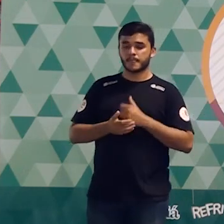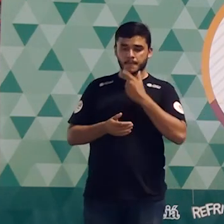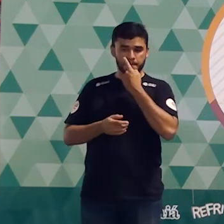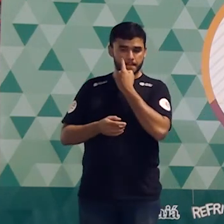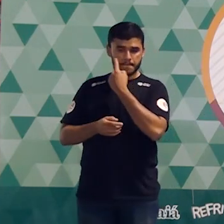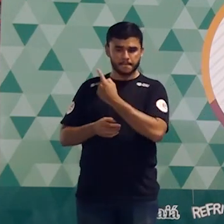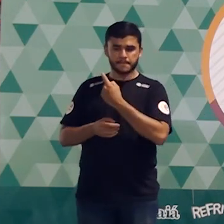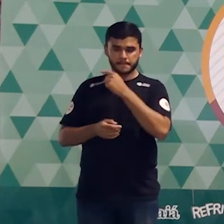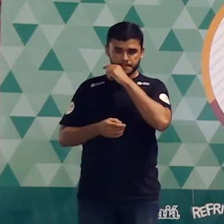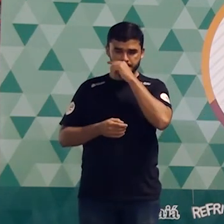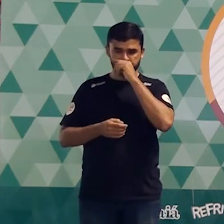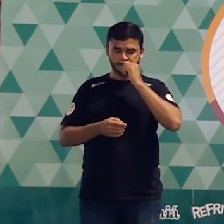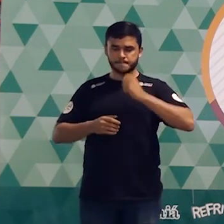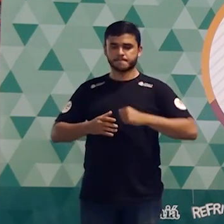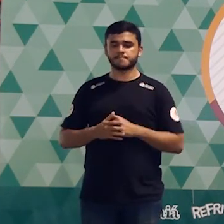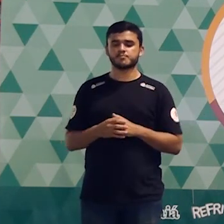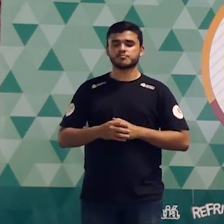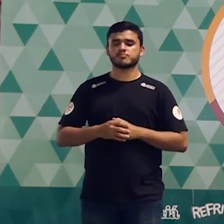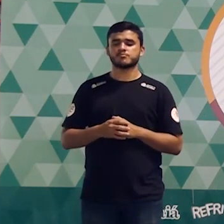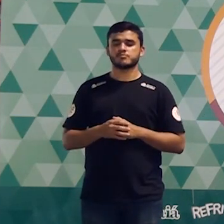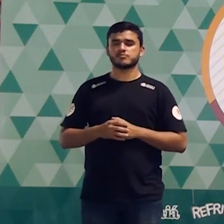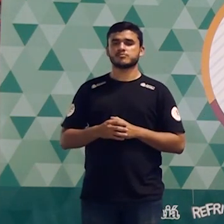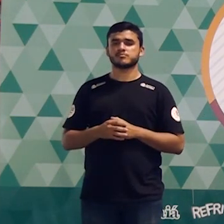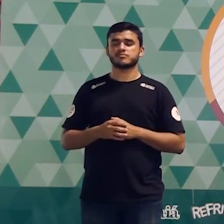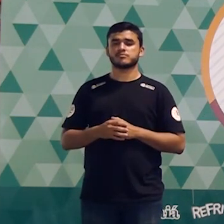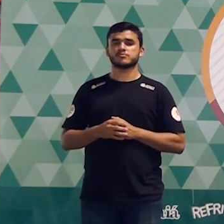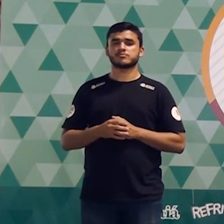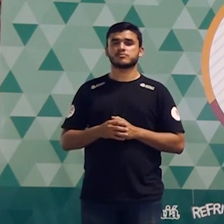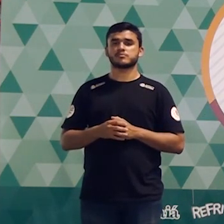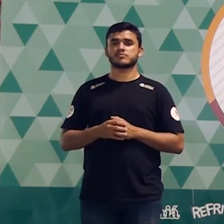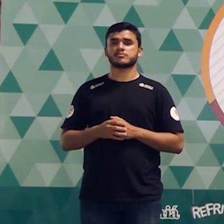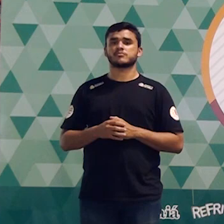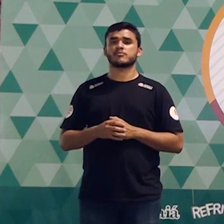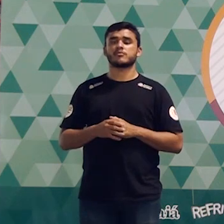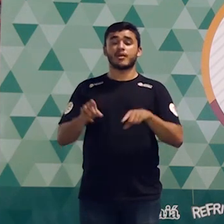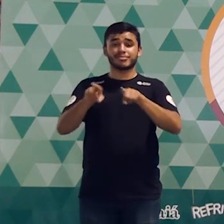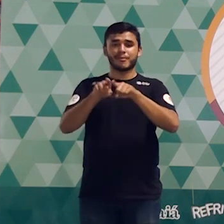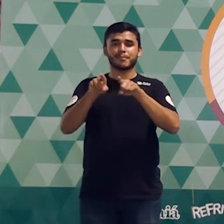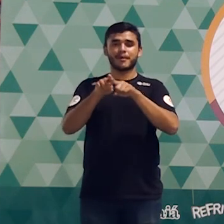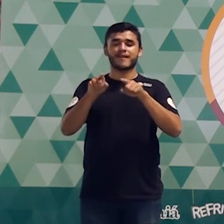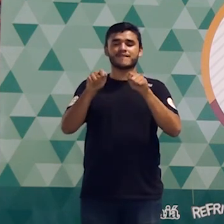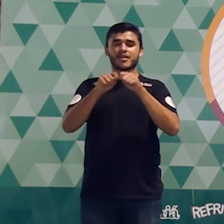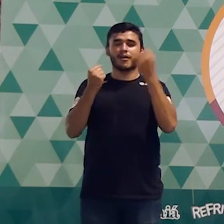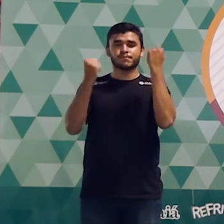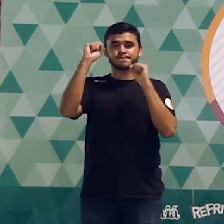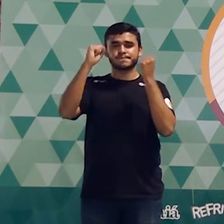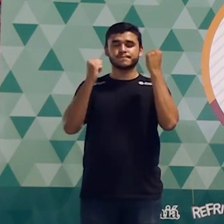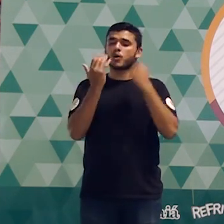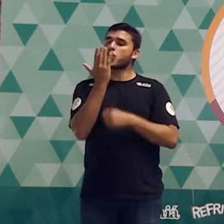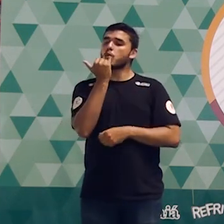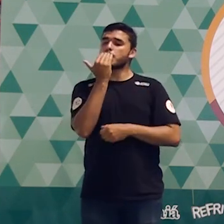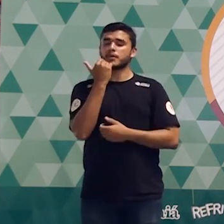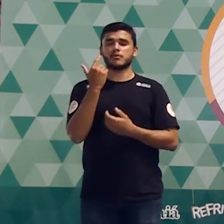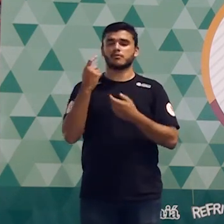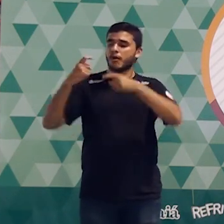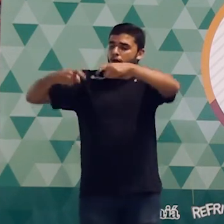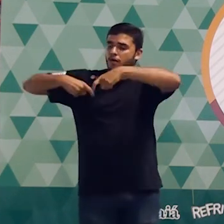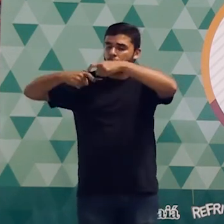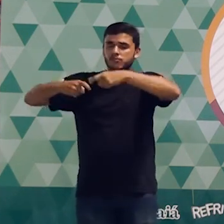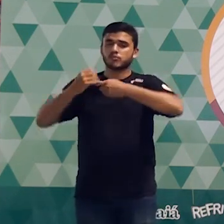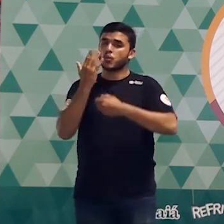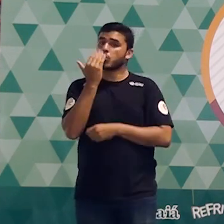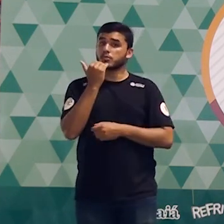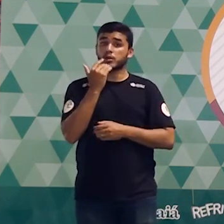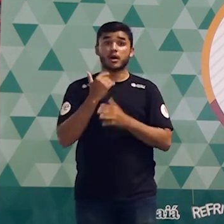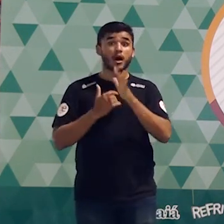aparecendo aqui embaixo, que é melhoria da produção de alimentos. Uma pessoa que se alimenta melhor, ela é mais forte e